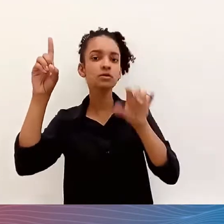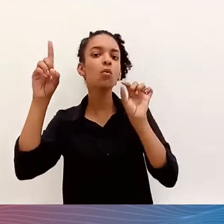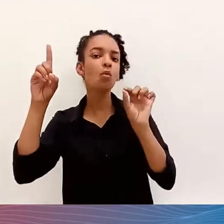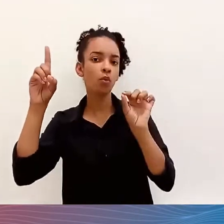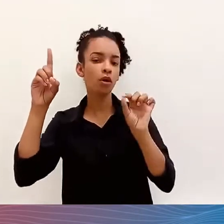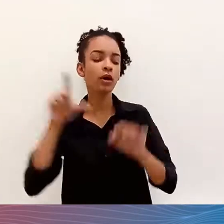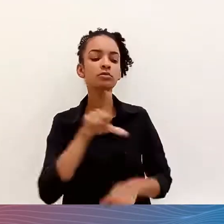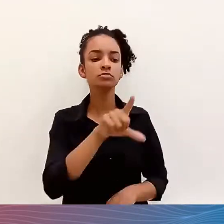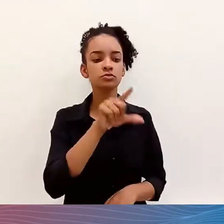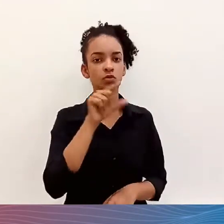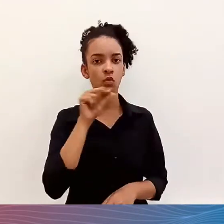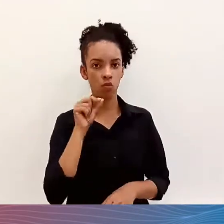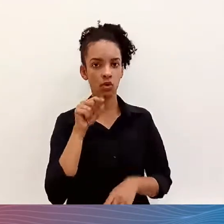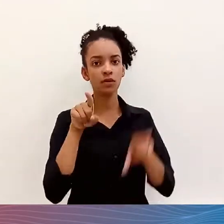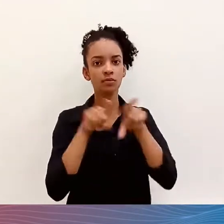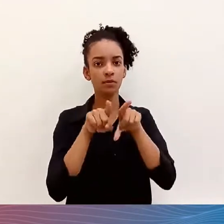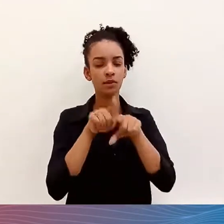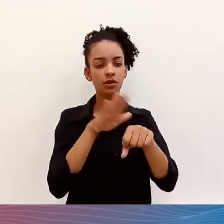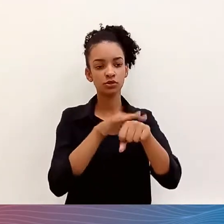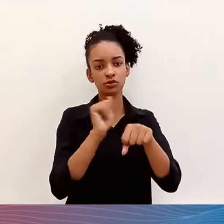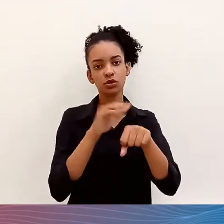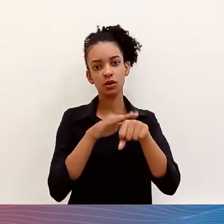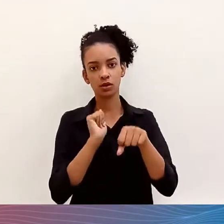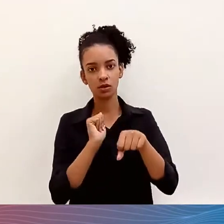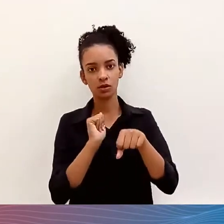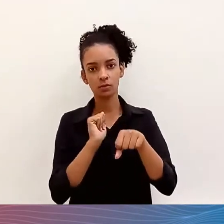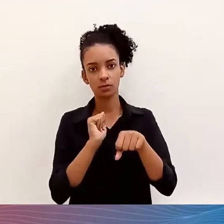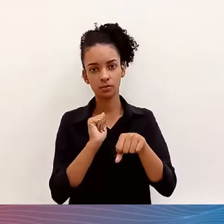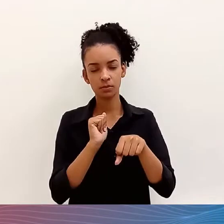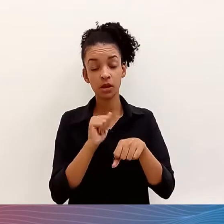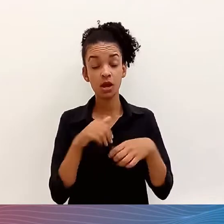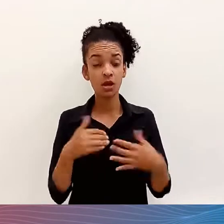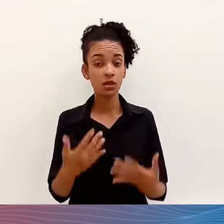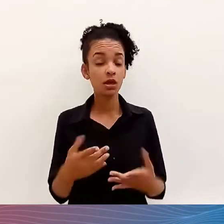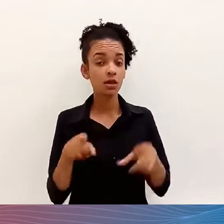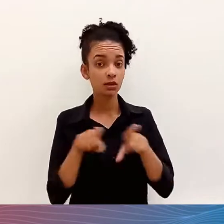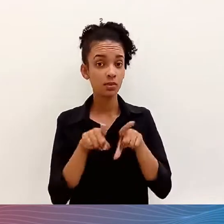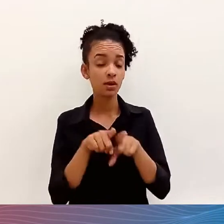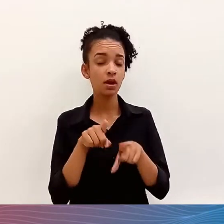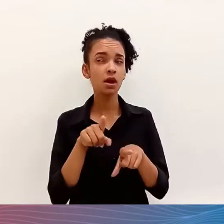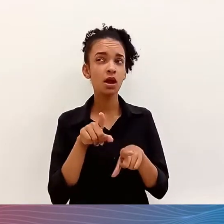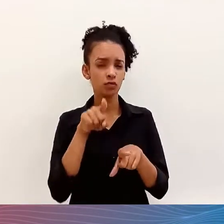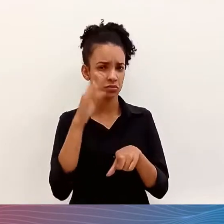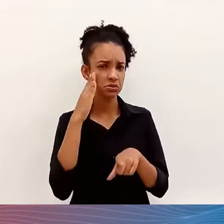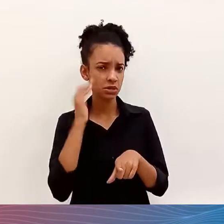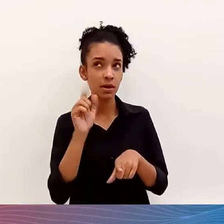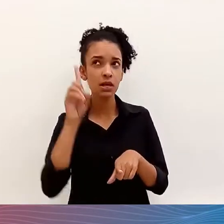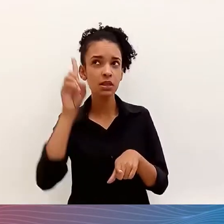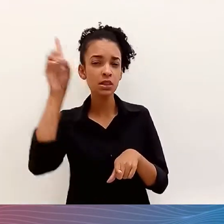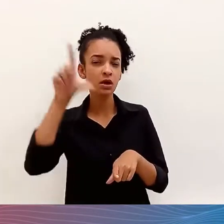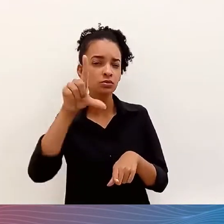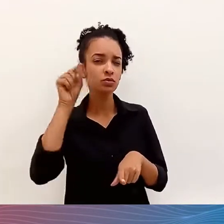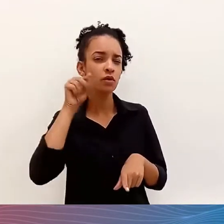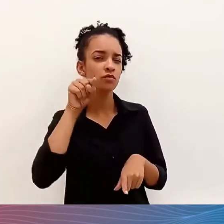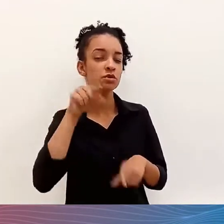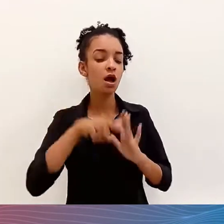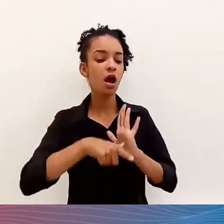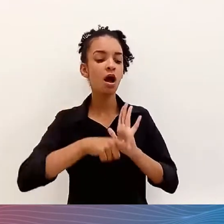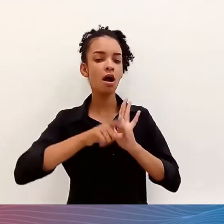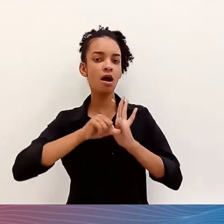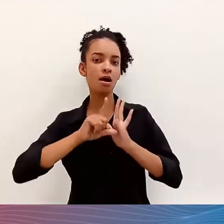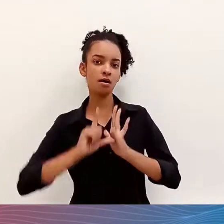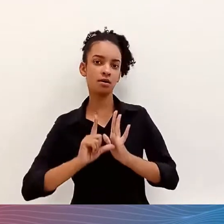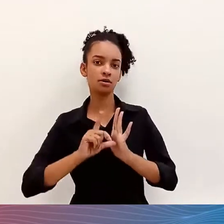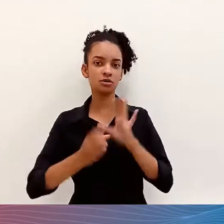que Deus te escolheu antes da fundação do mundo? Para você ser santo e irrepreensível? Você não viu também que